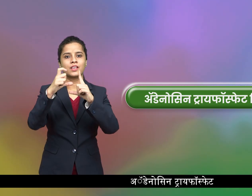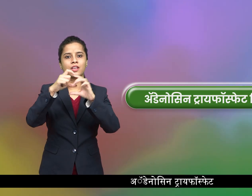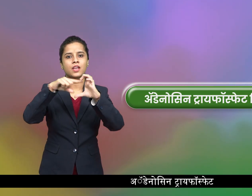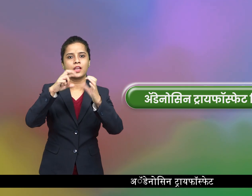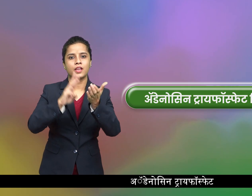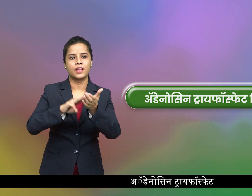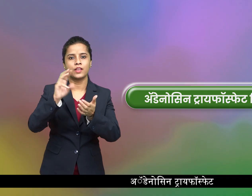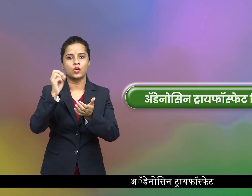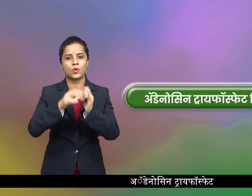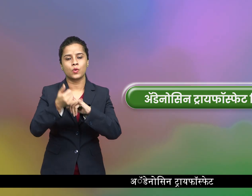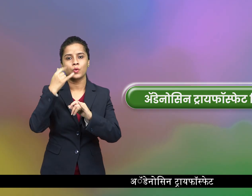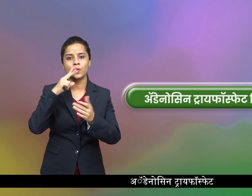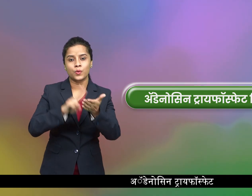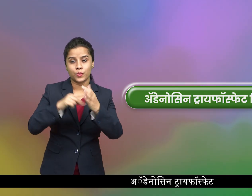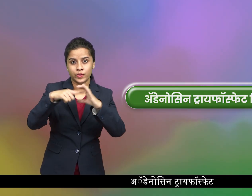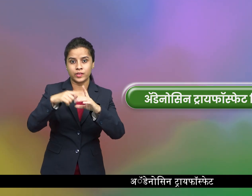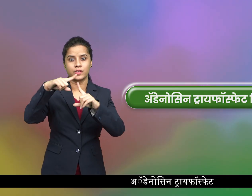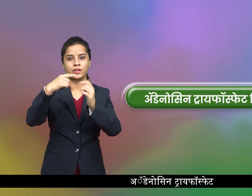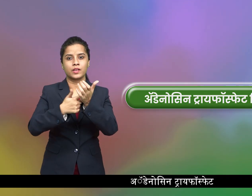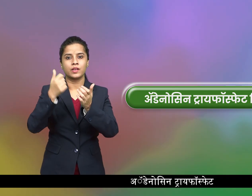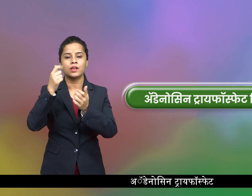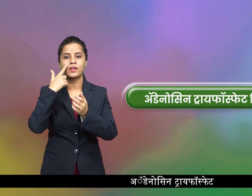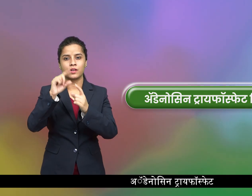अँडोनोसिस ट्रायफॉस्फेट,